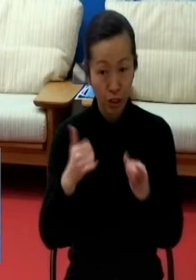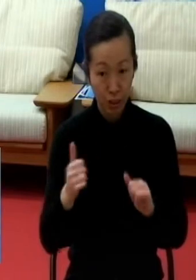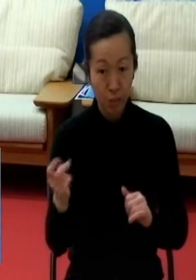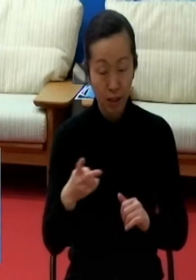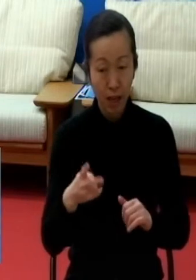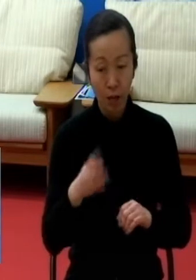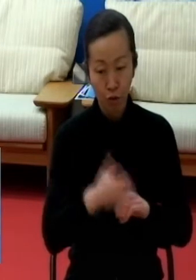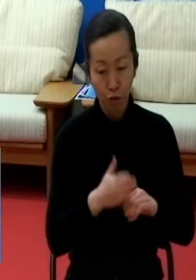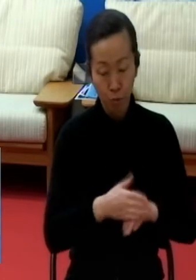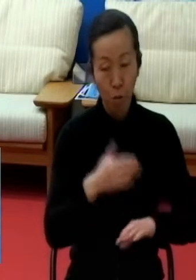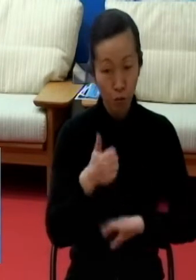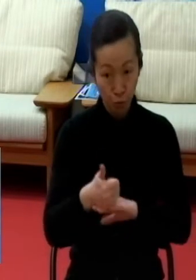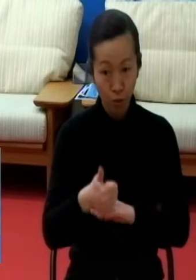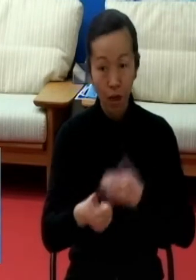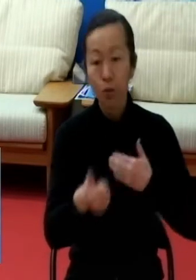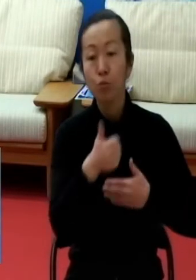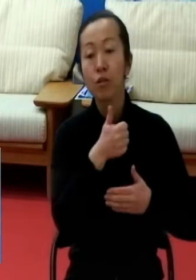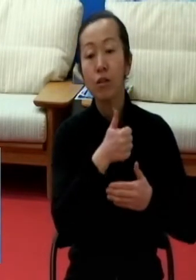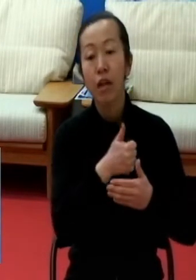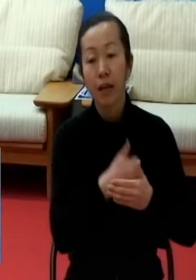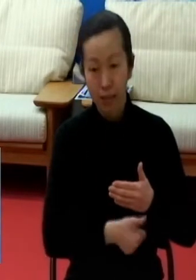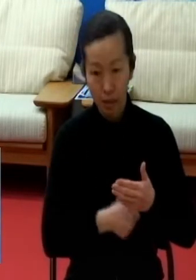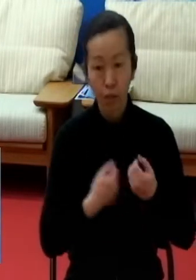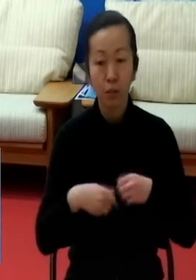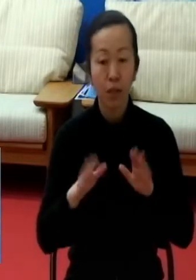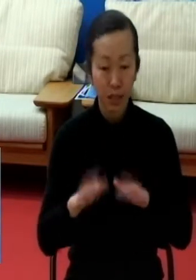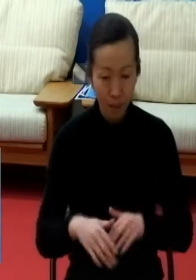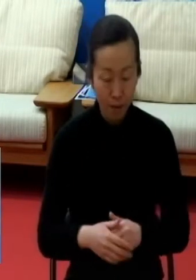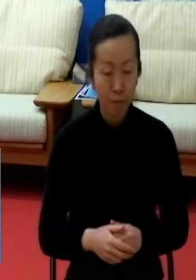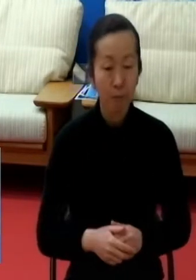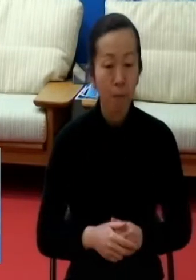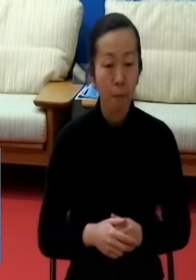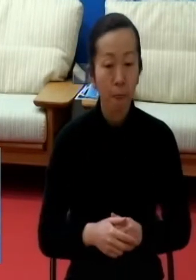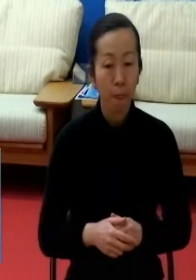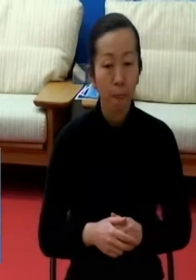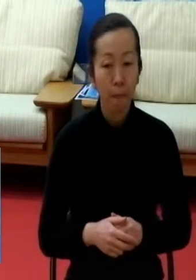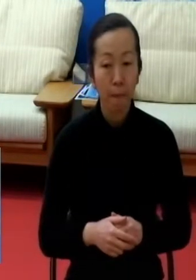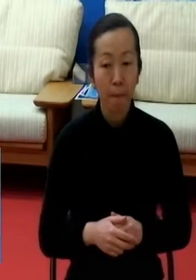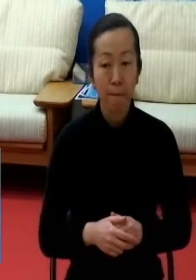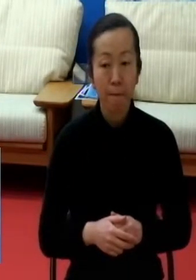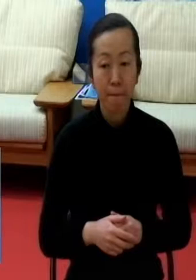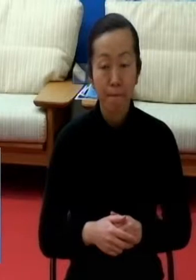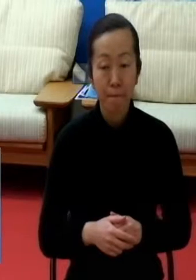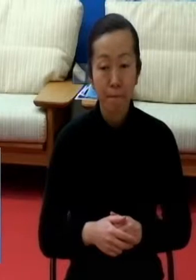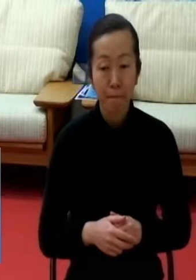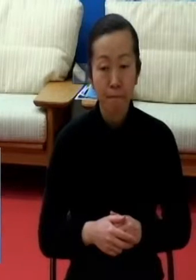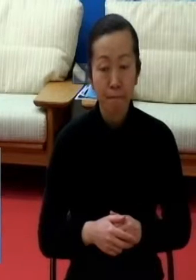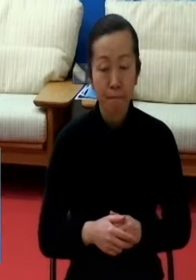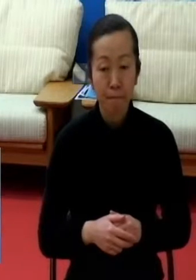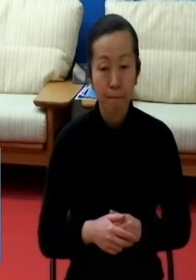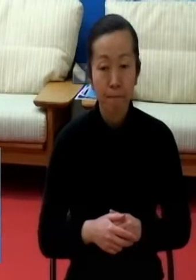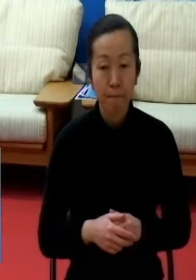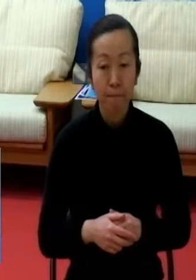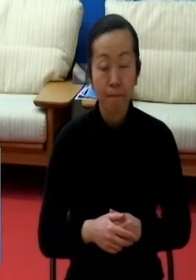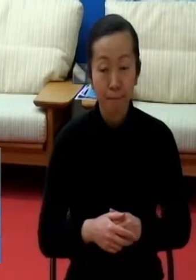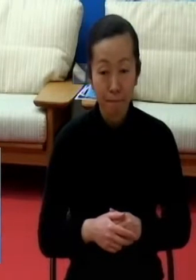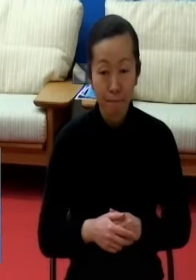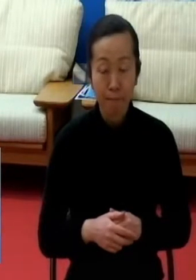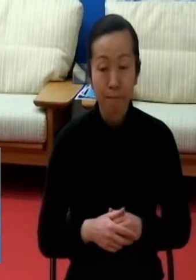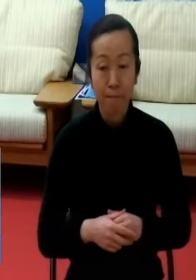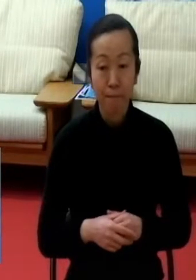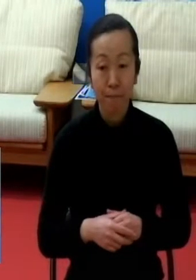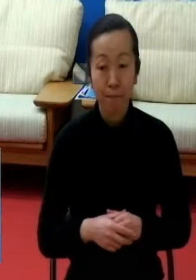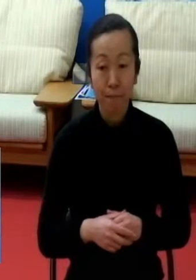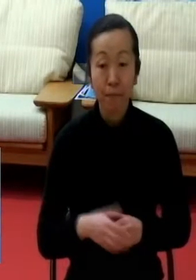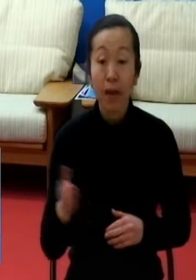厨房長が受け入れました。 그래서 그곳에 이제 전도학교를 열어서 지속적으로 들어가는 시스템을 구축하고